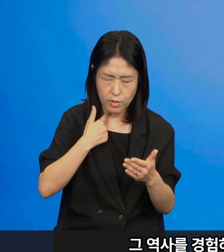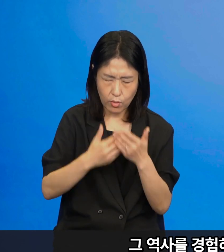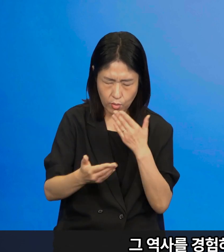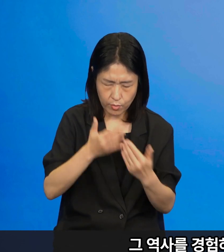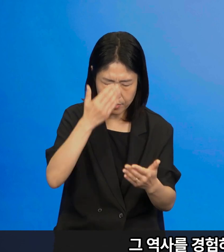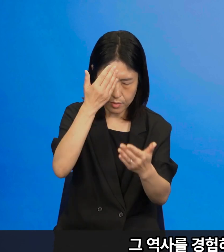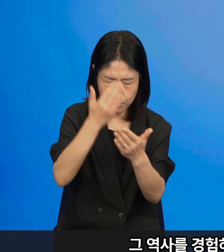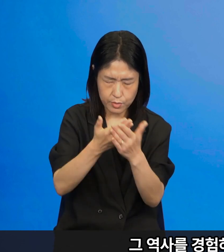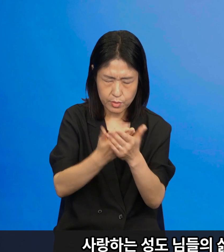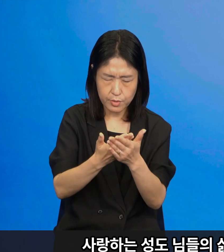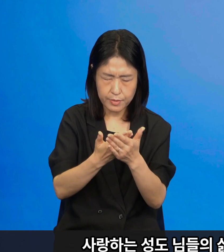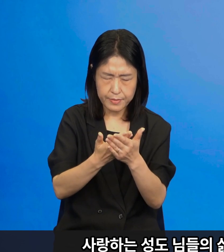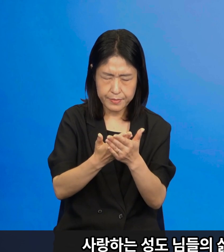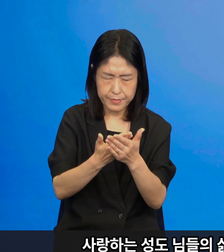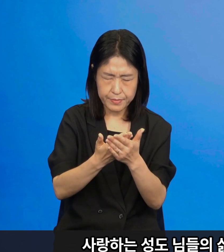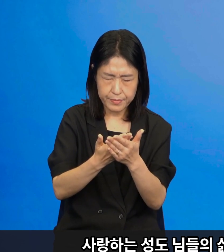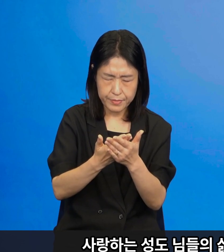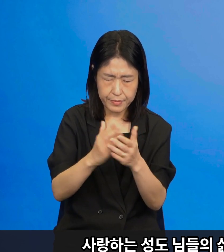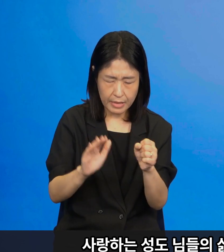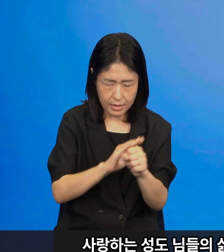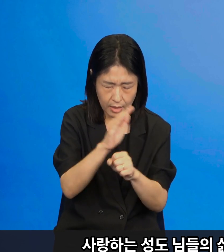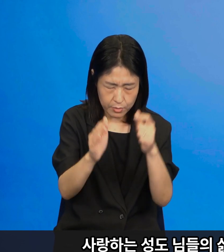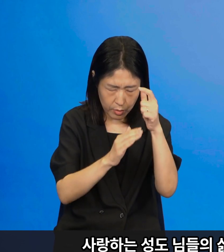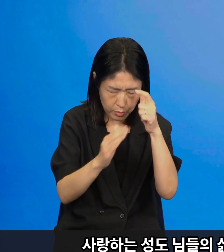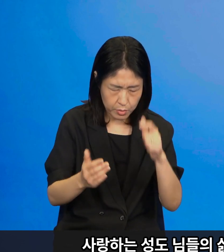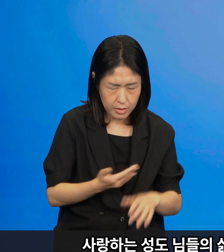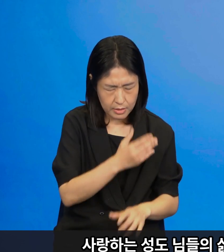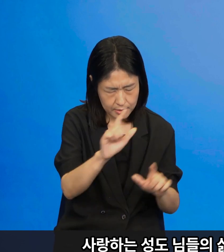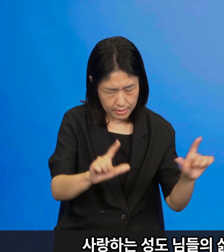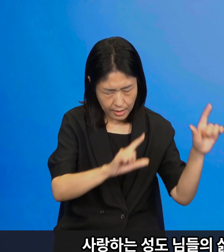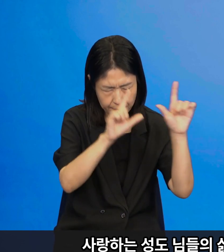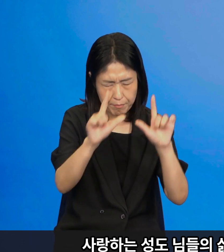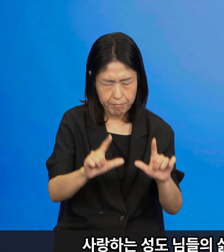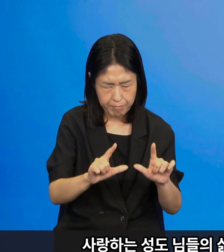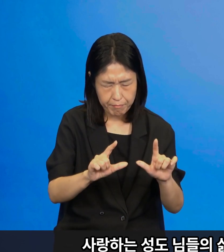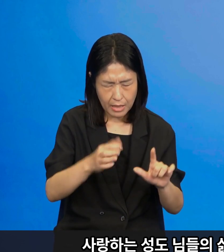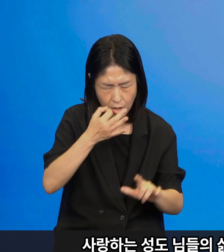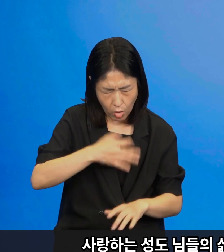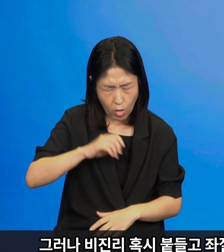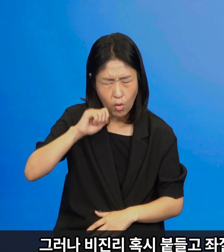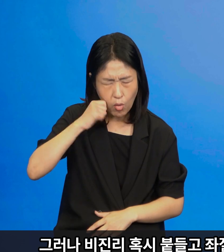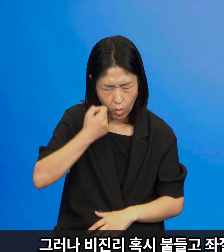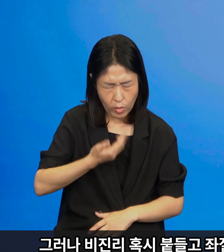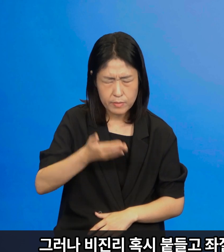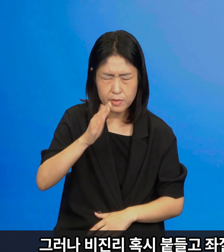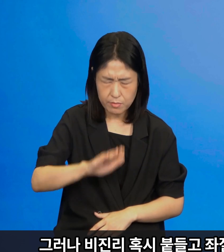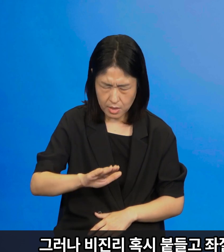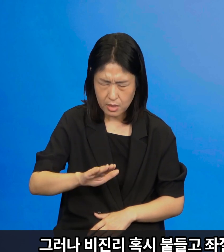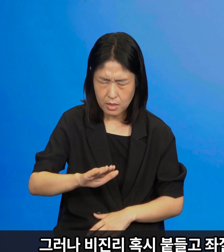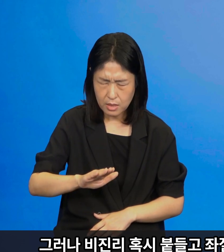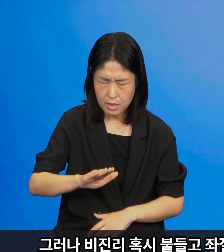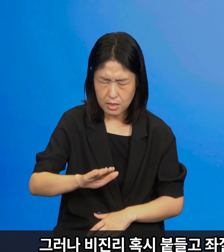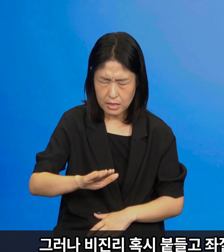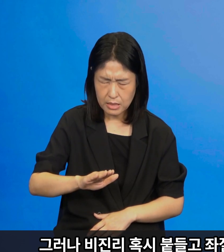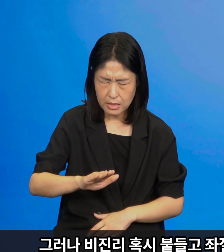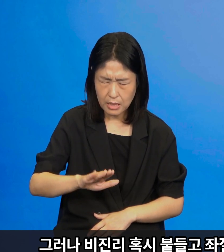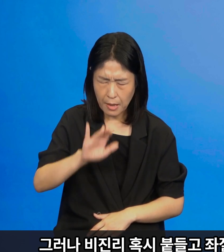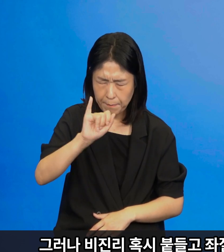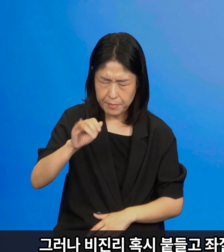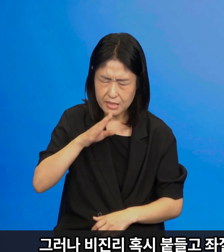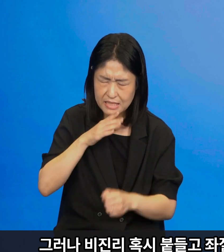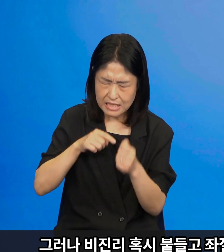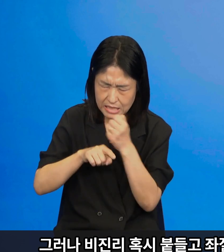하여 주시옵소서. 사랑하는 성도님들의 삶이 녹록지 않고 쉽지 않지만 그러나 비진리